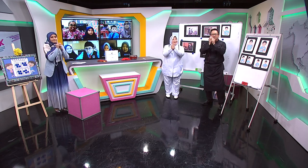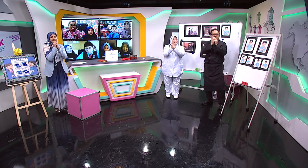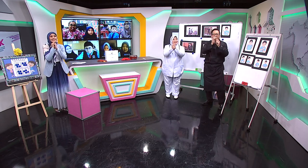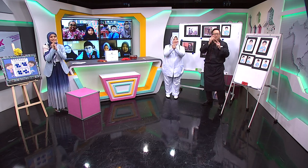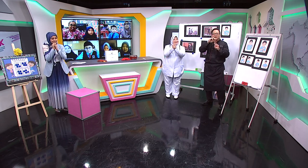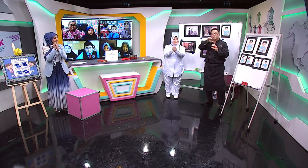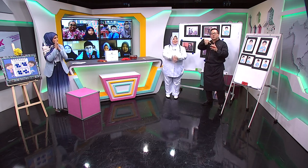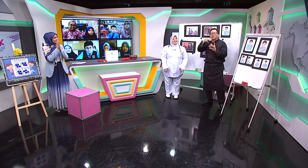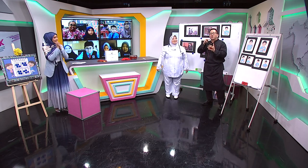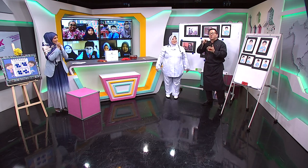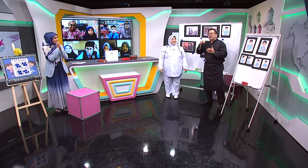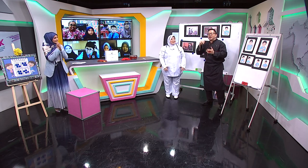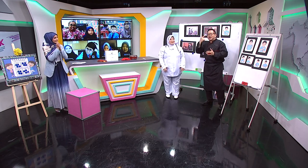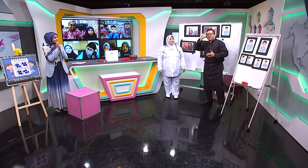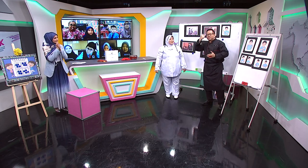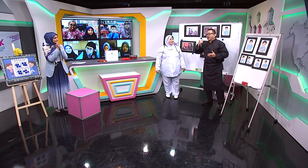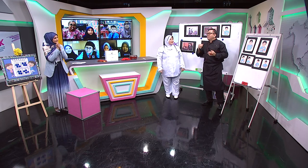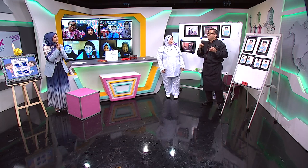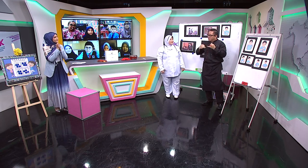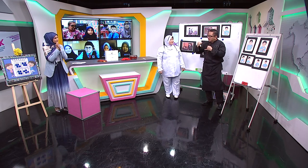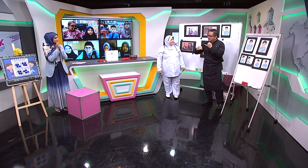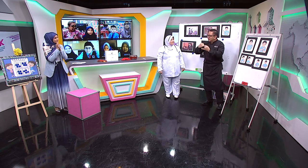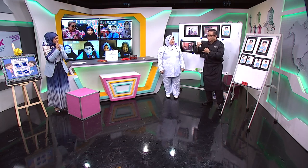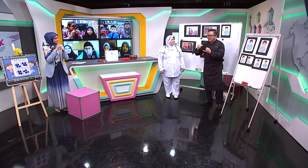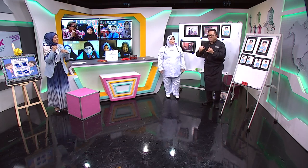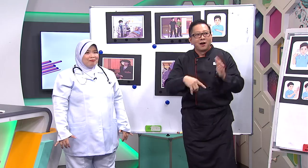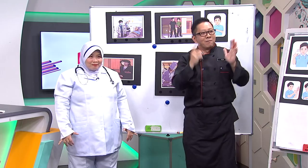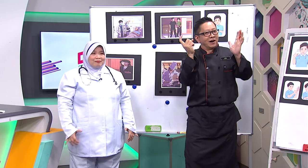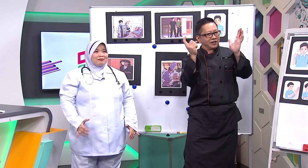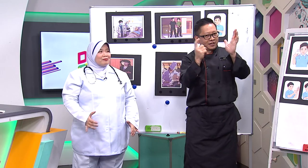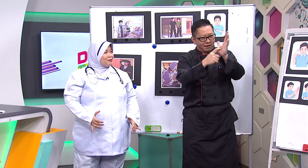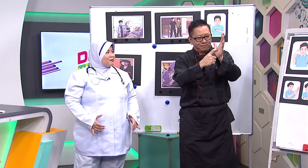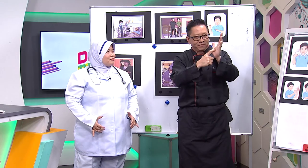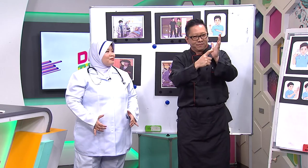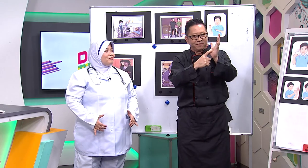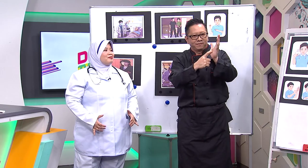tahniah kepada semua murid sebab berjaya mengecam,